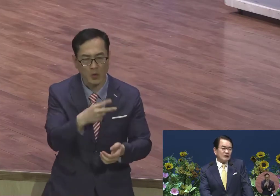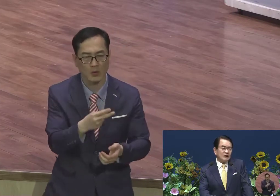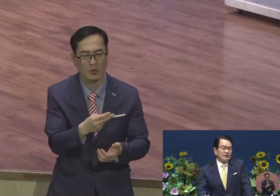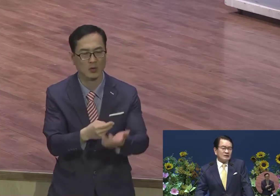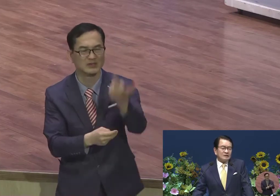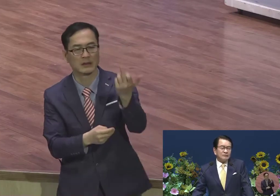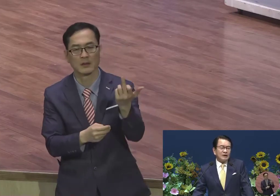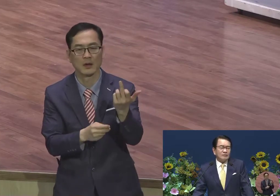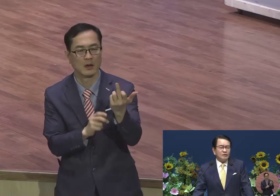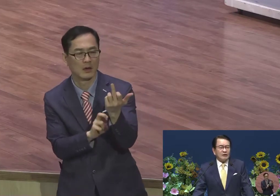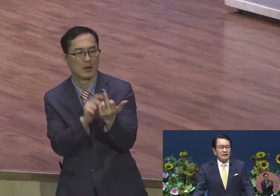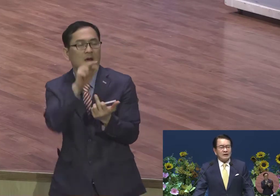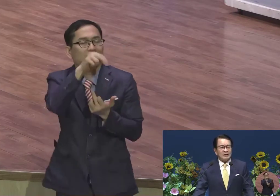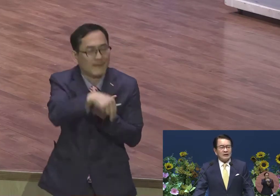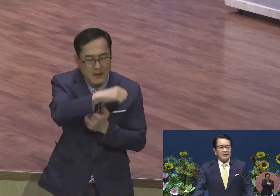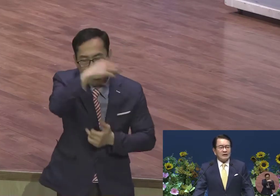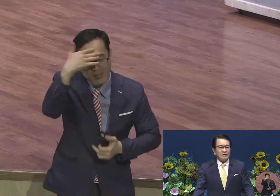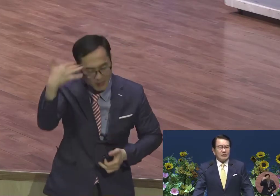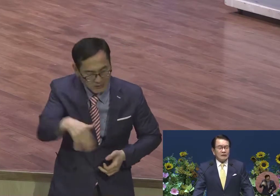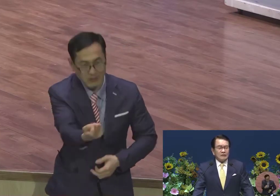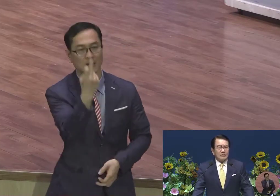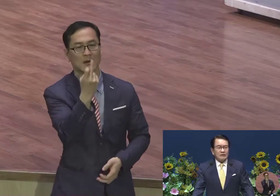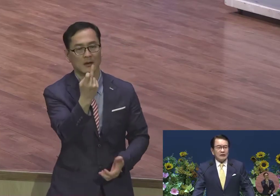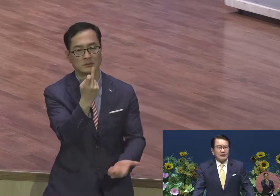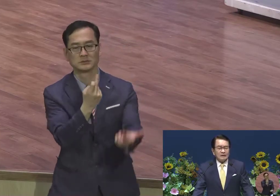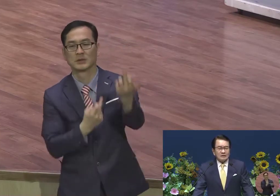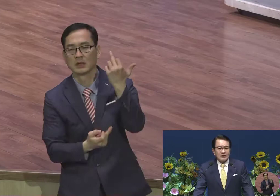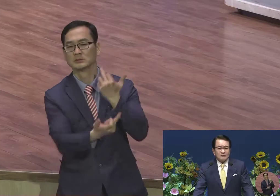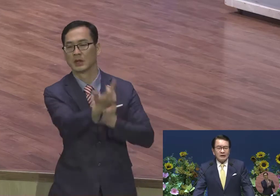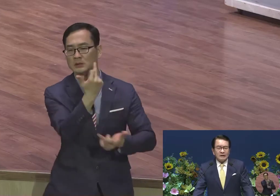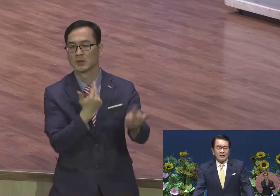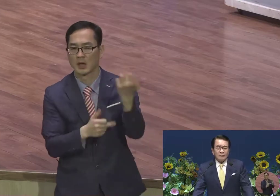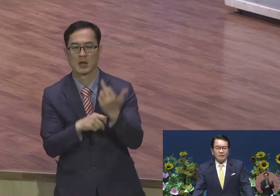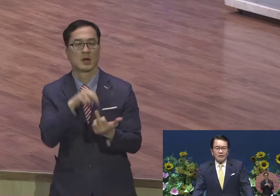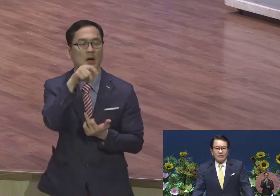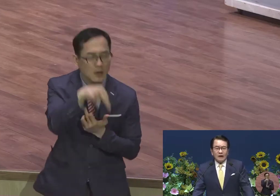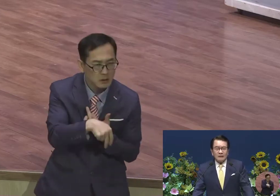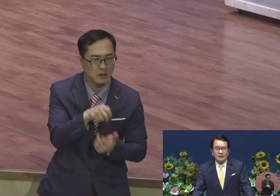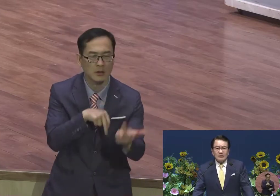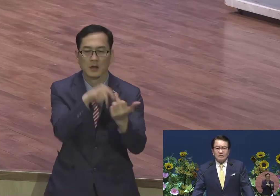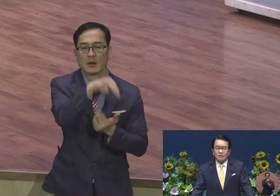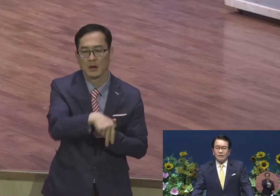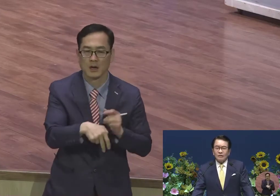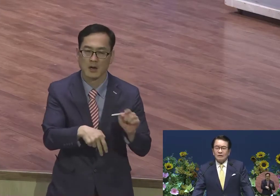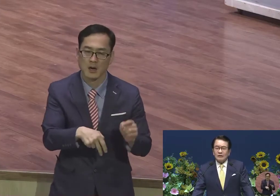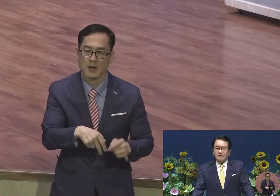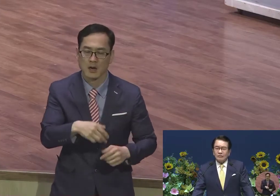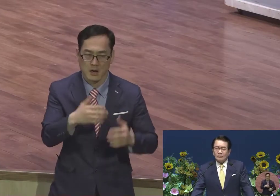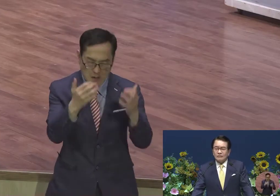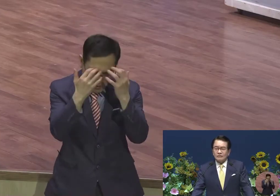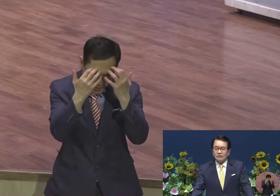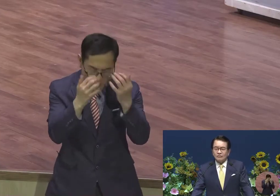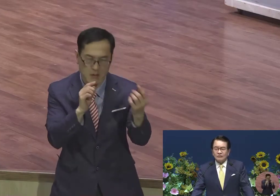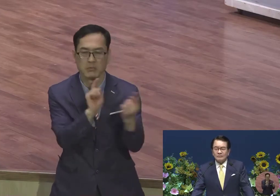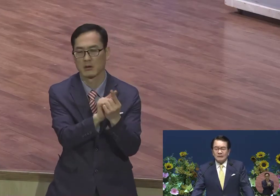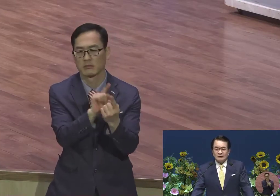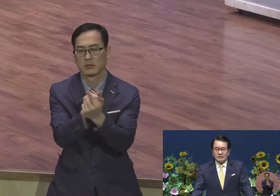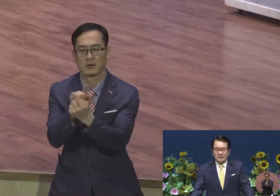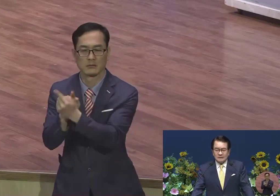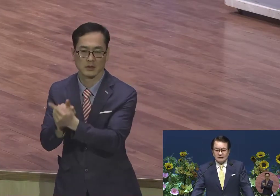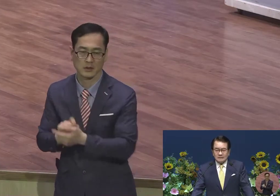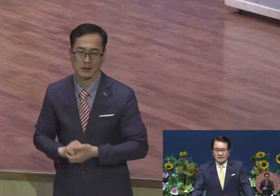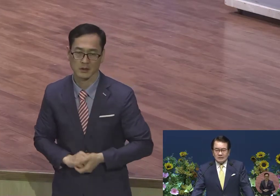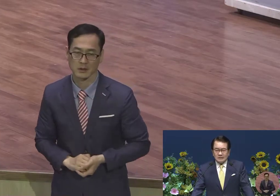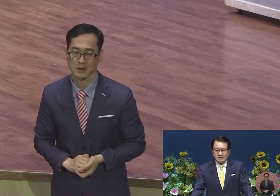해결됐다, 참 행복하다. 그렇게 참 나는 행복하구나 하는데 어느 날 또 스스로 문제